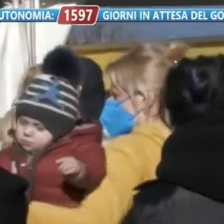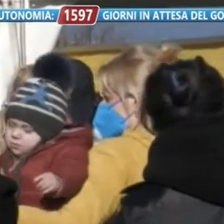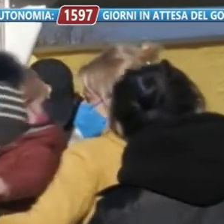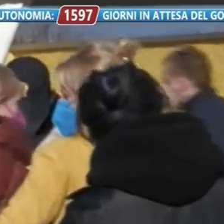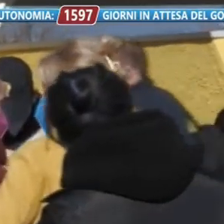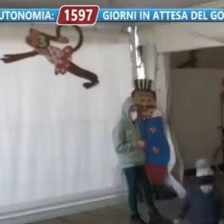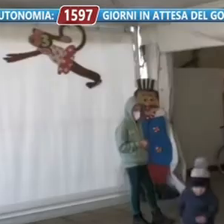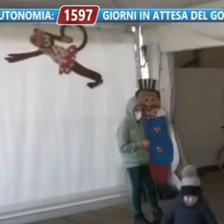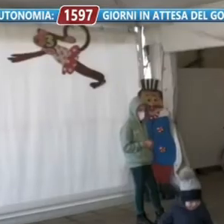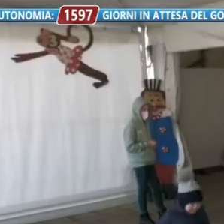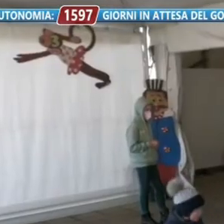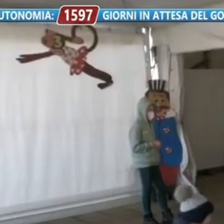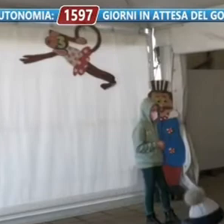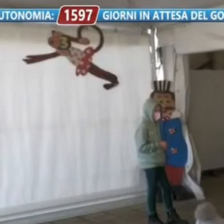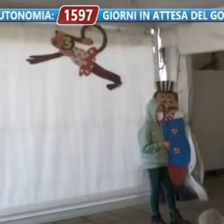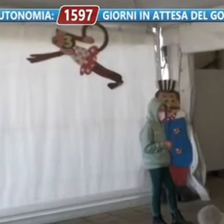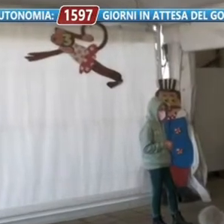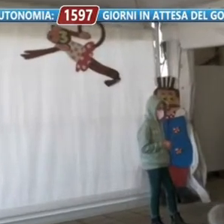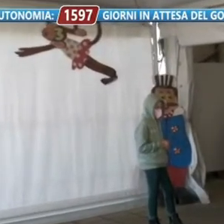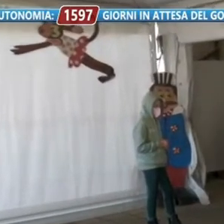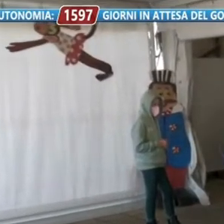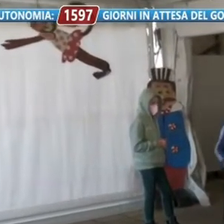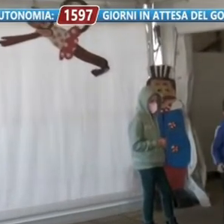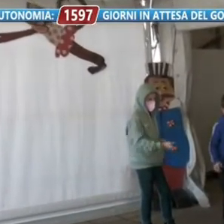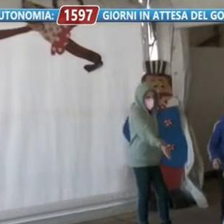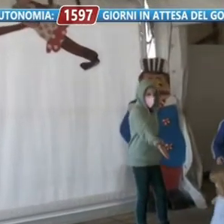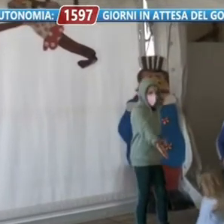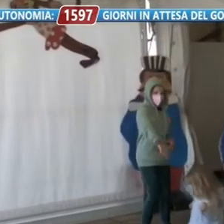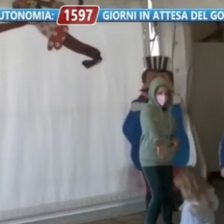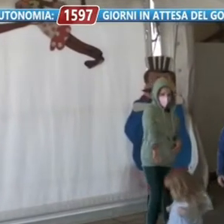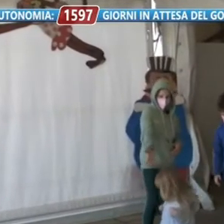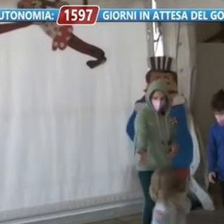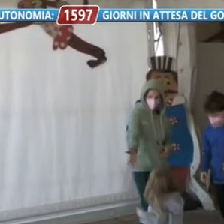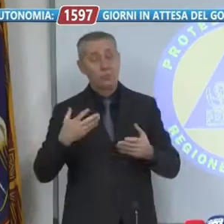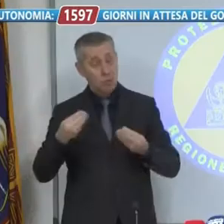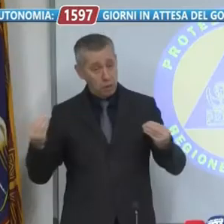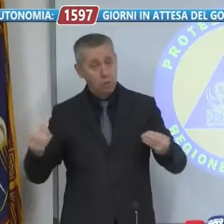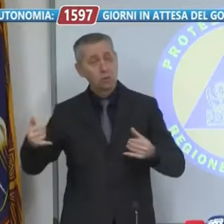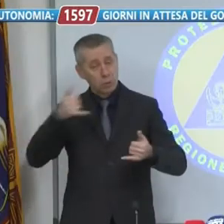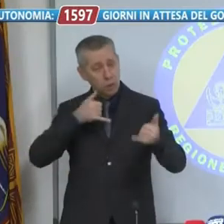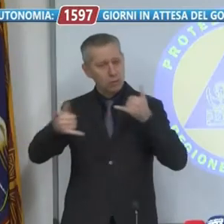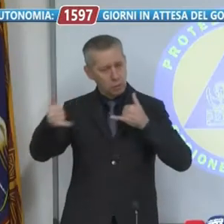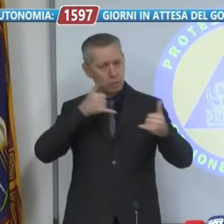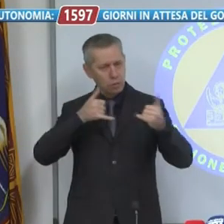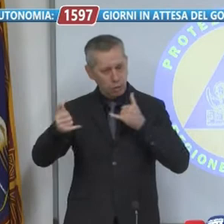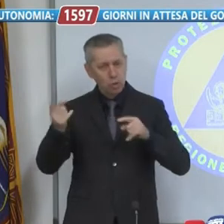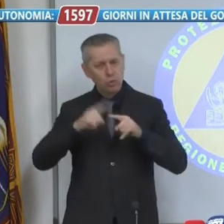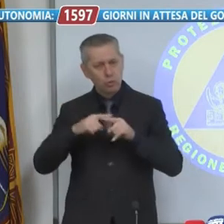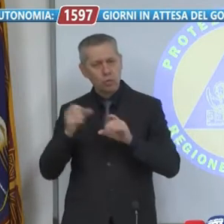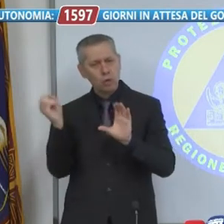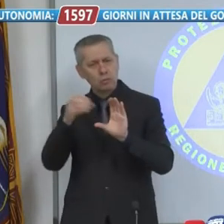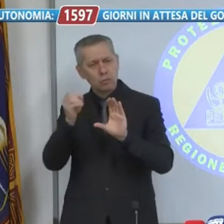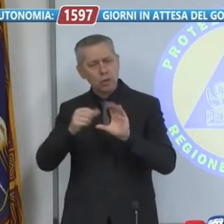le donazioni al conto corrente istituito dalla regione, 1.064 i versamenti finora registrati. Hanno già versato